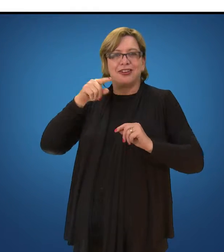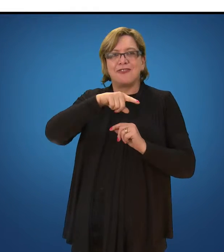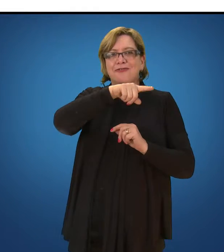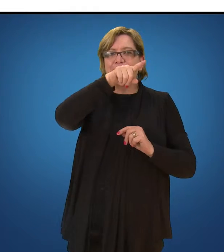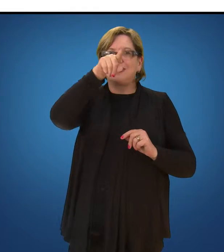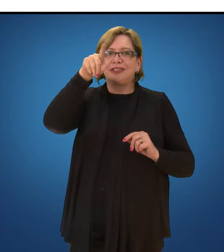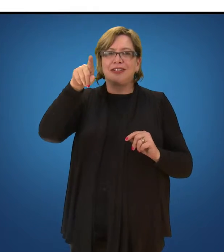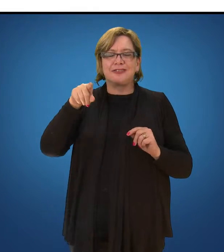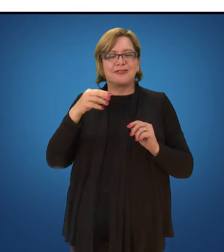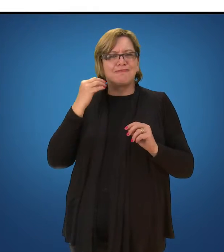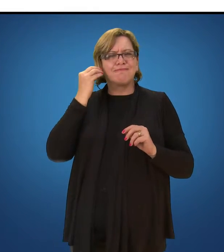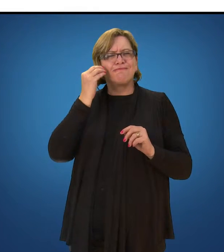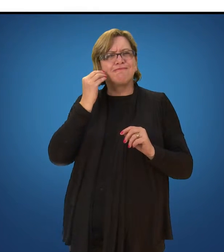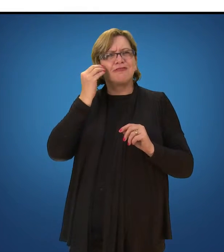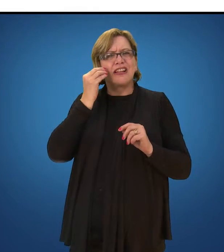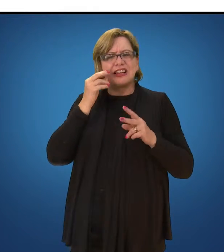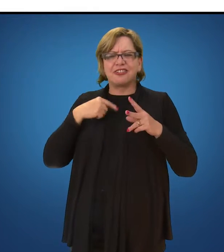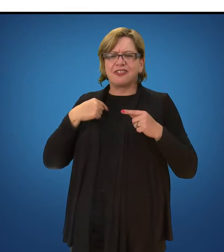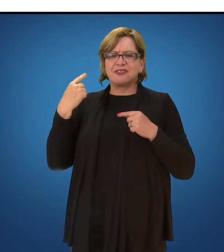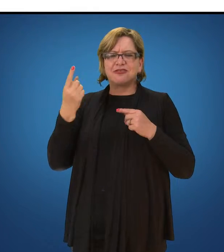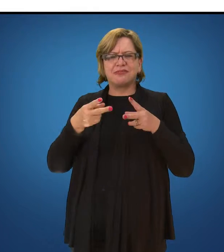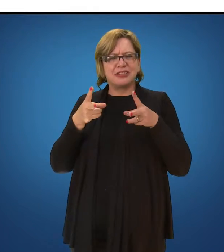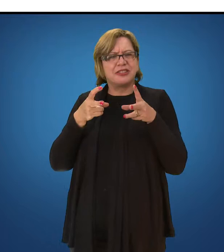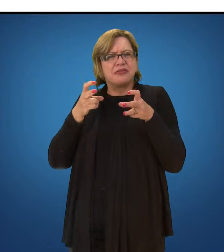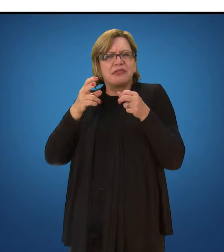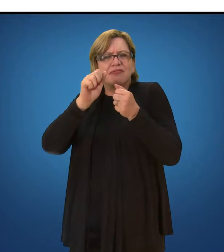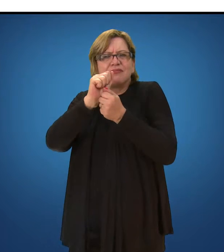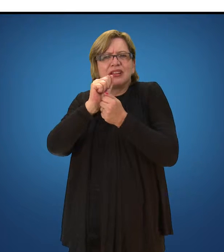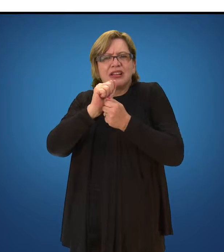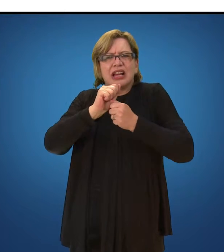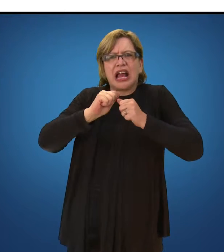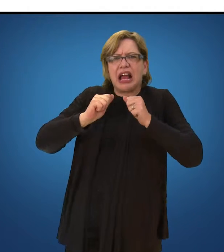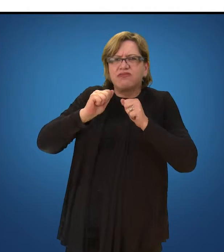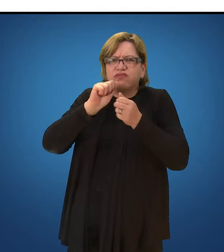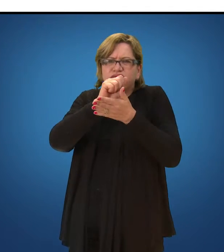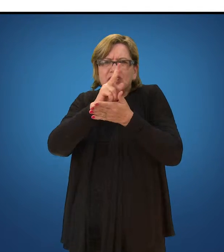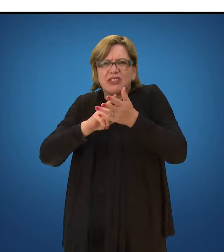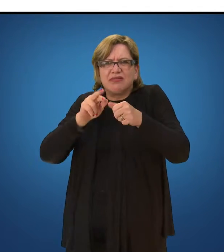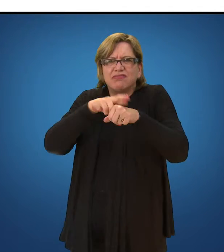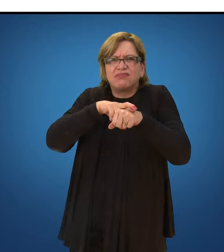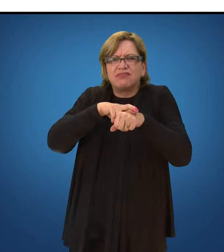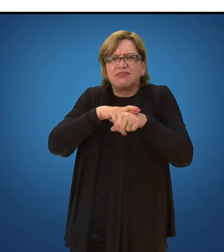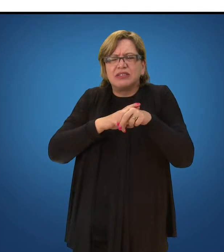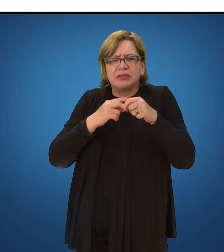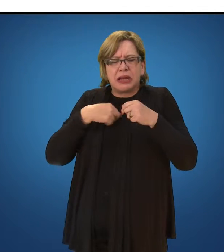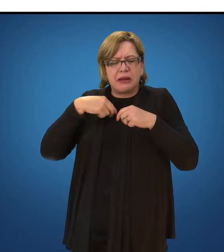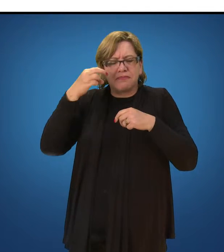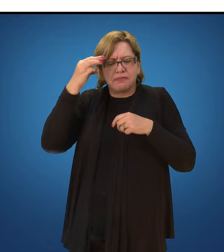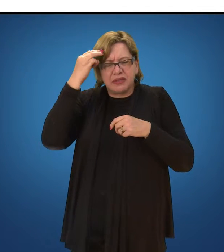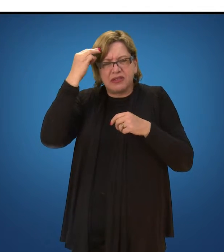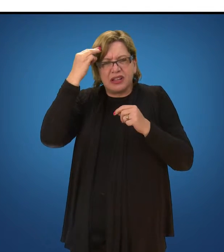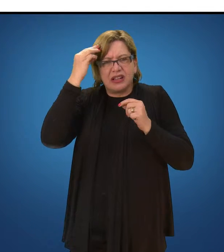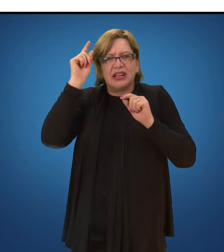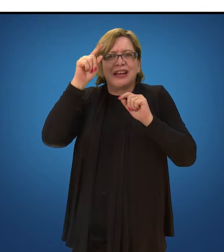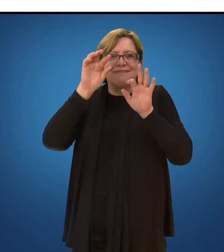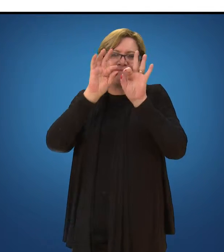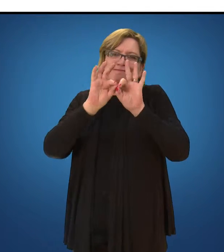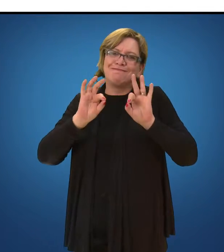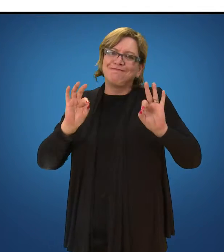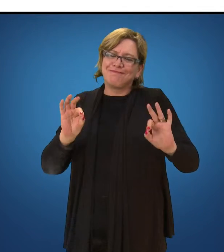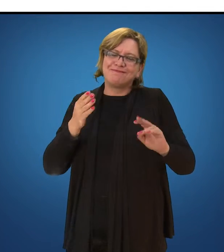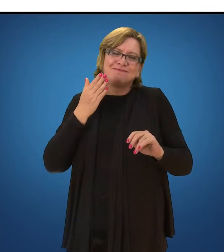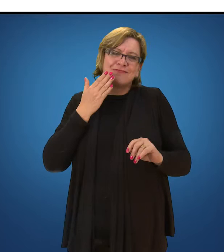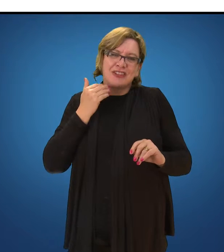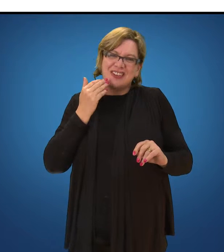isso, obviamente perceberam que, em alguns casos, a tarefa de recuperar a nossa memória é muito simples,